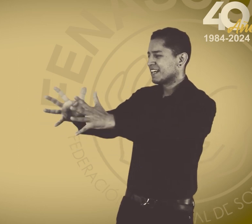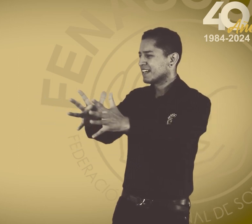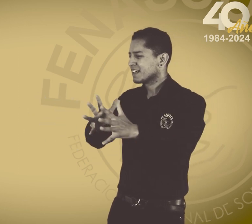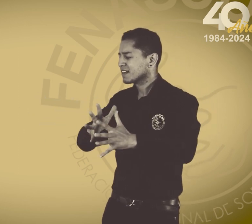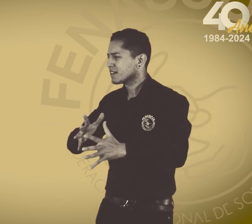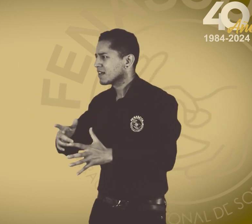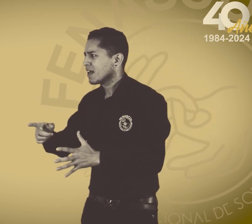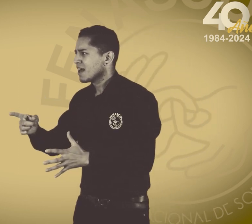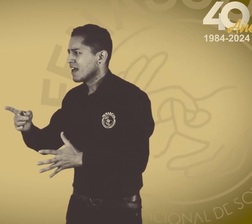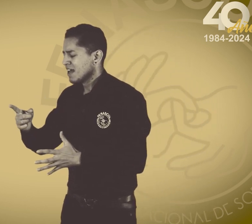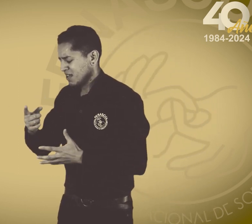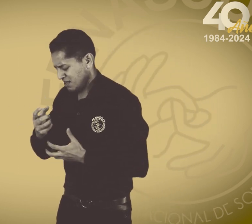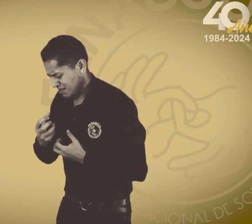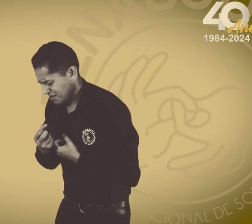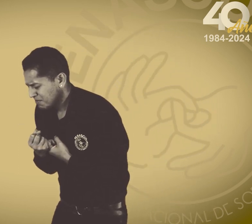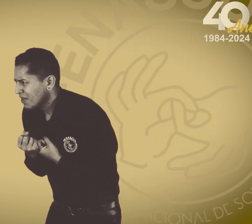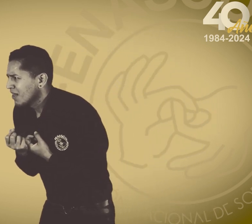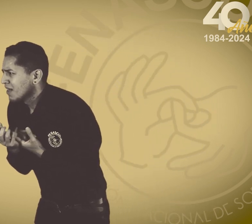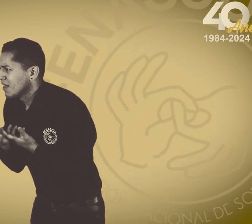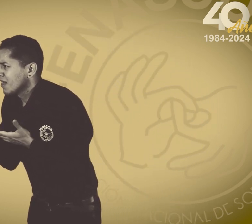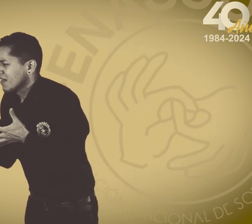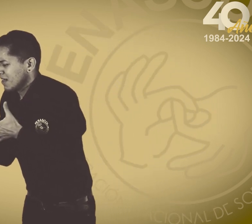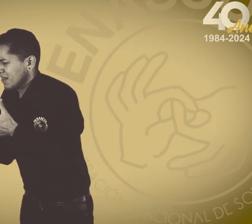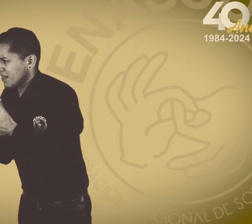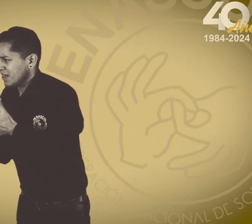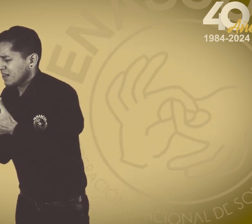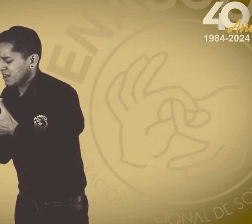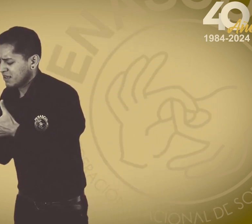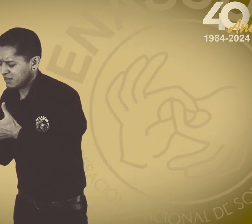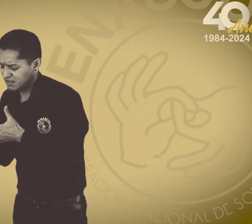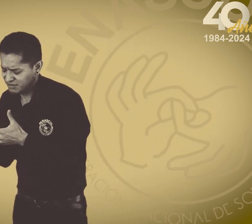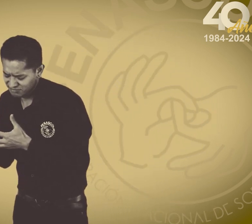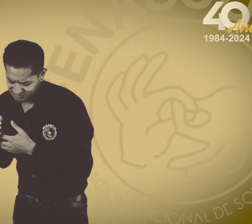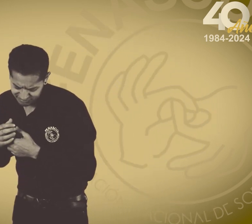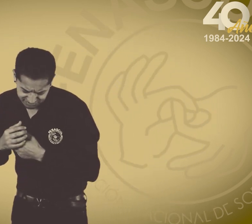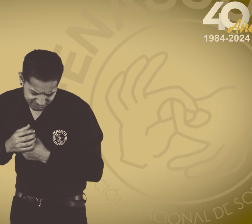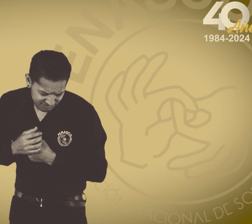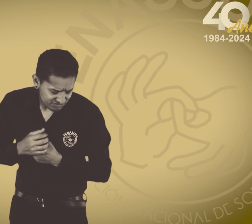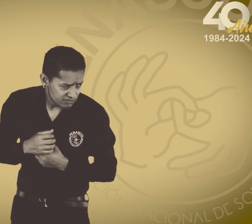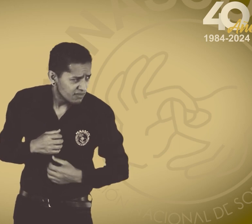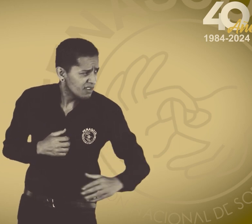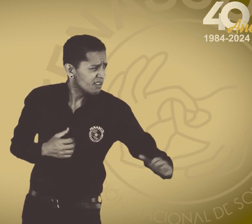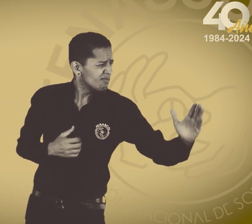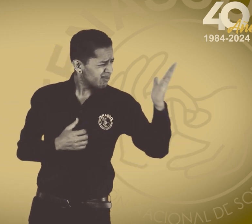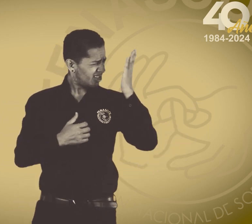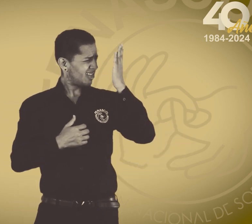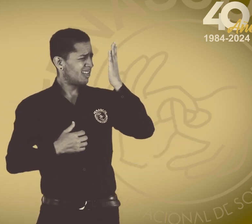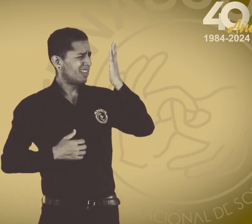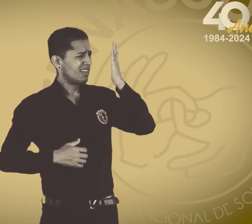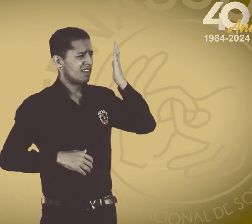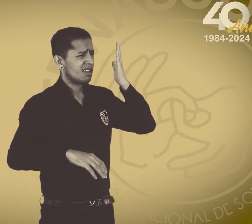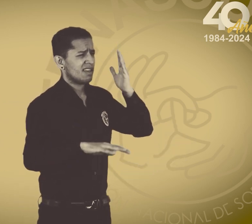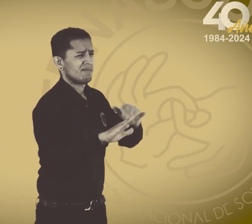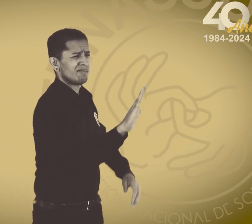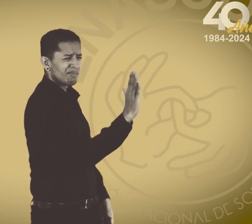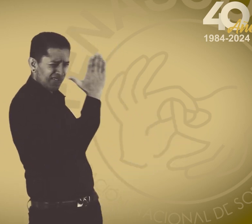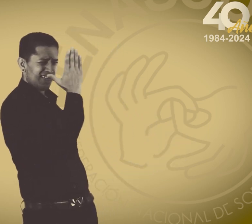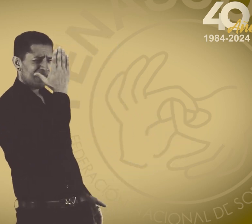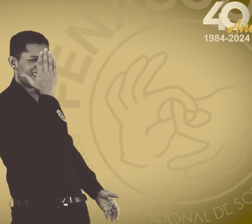Hablan con sus manos. Siento temor, es extraño. Pero lo conocido me pone barreras,